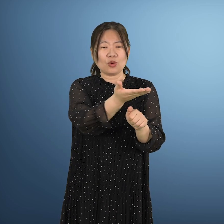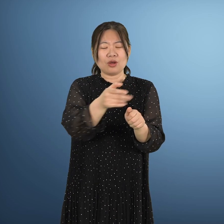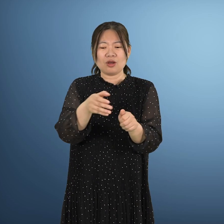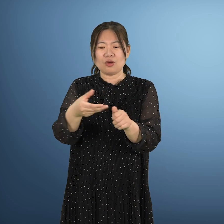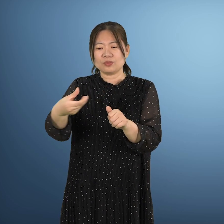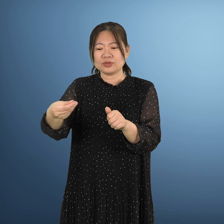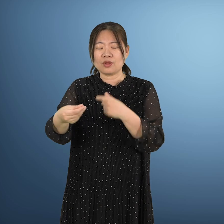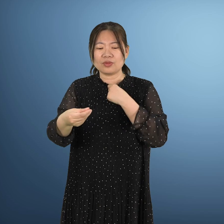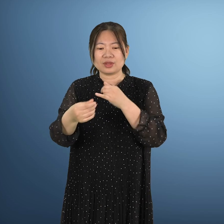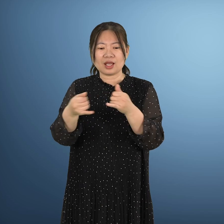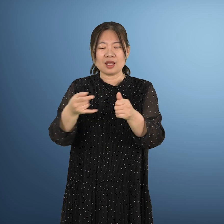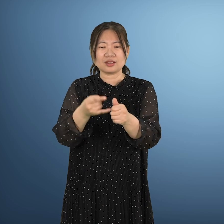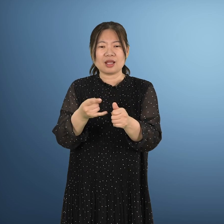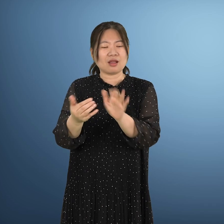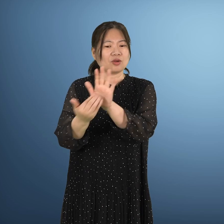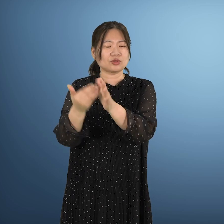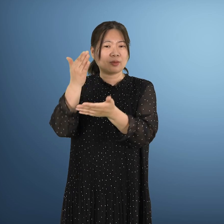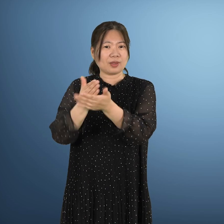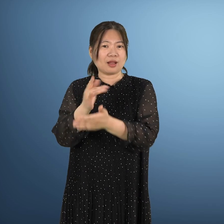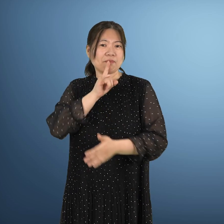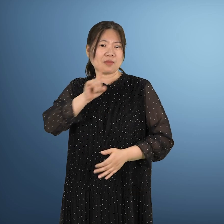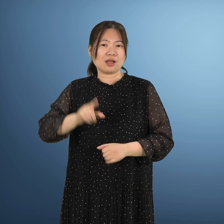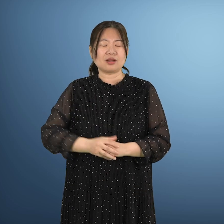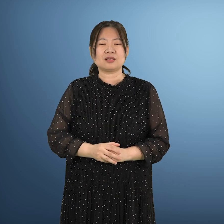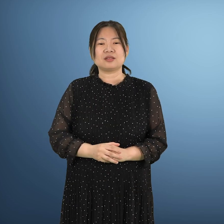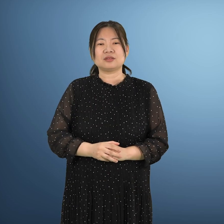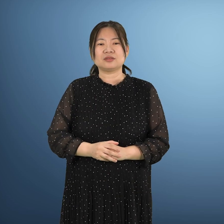꾸고자 하는 자에게 거절하지 말라.